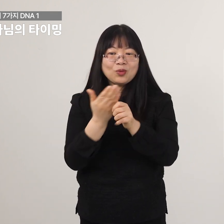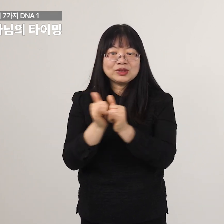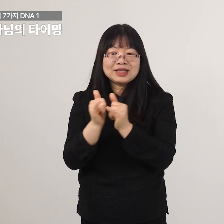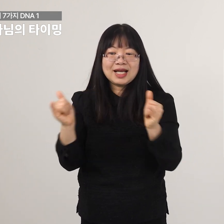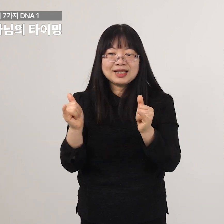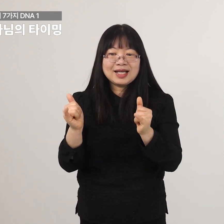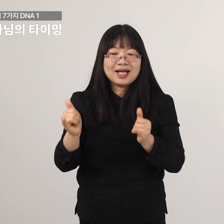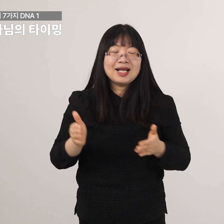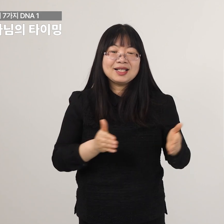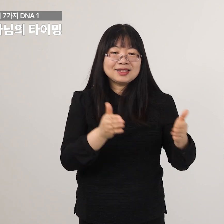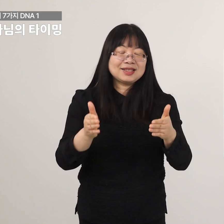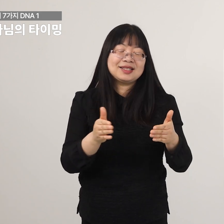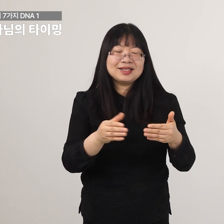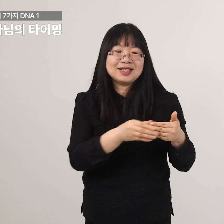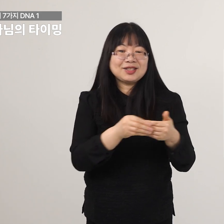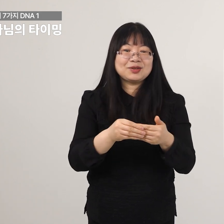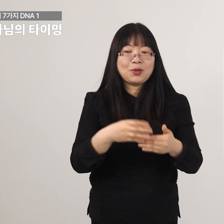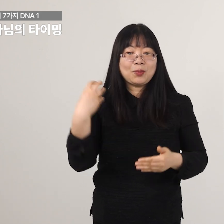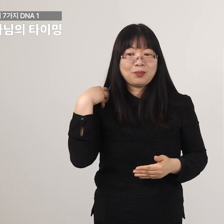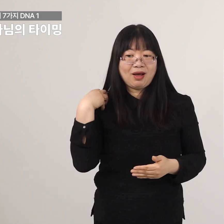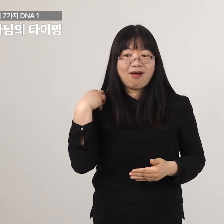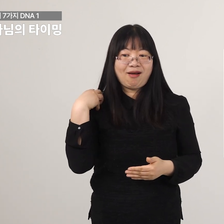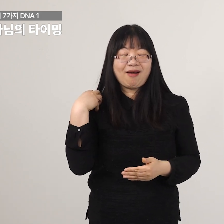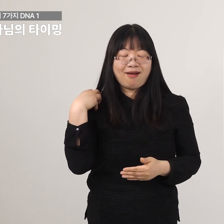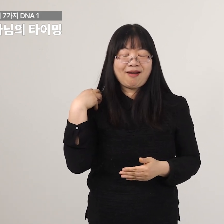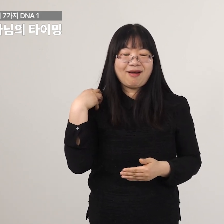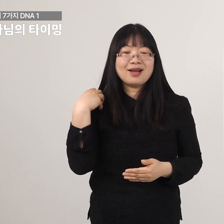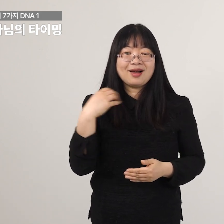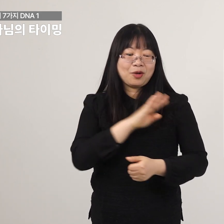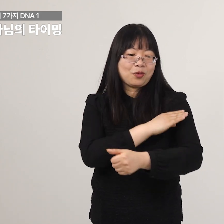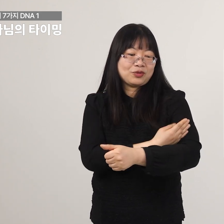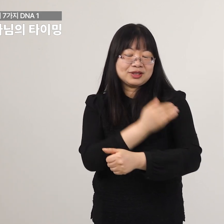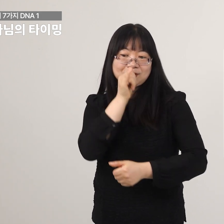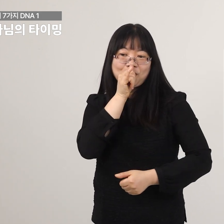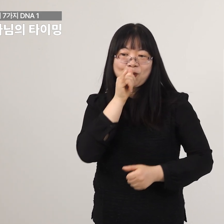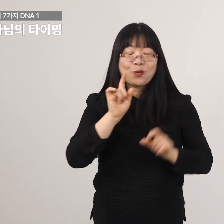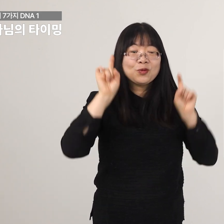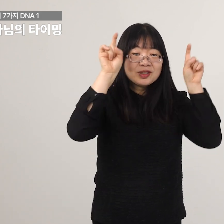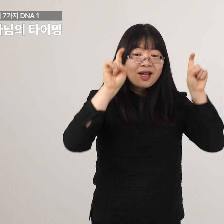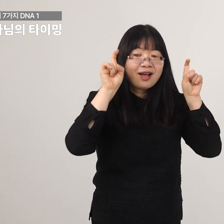목자가 길의 주도권을 갖고 있다는 뜻입니다. 양이